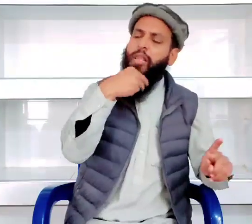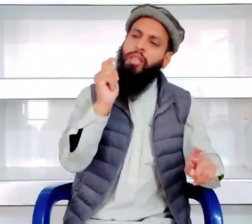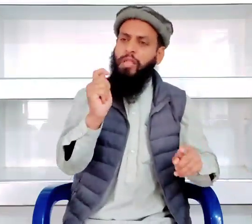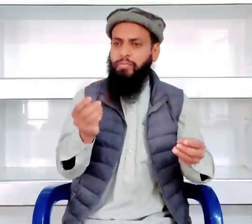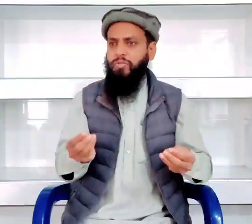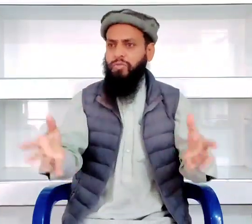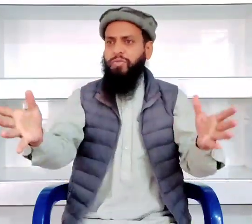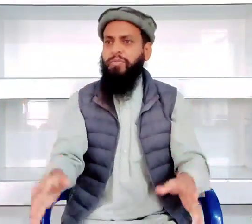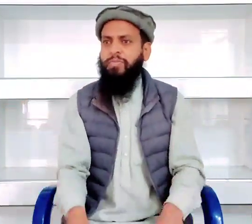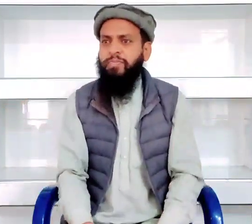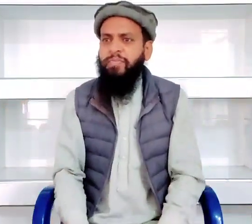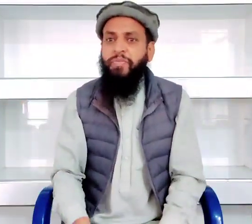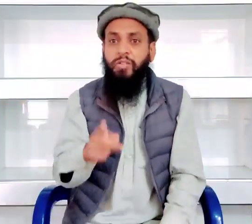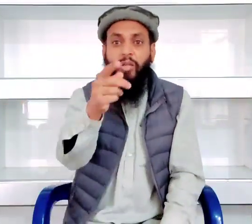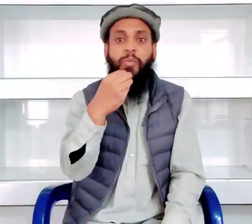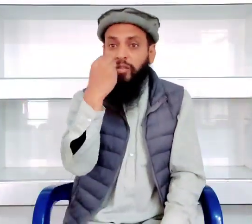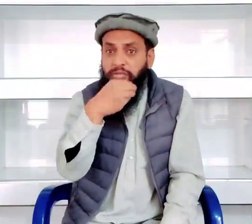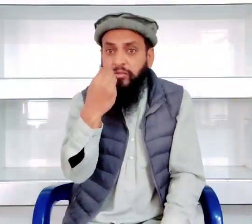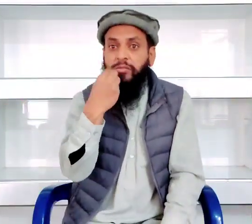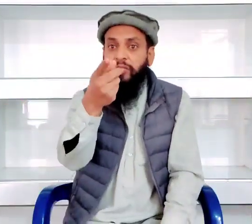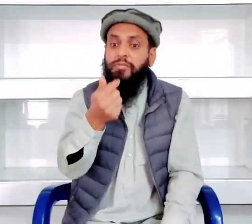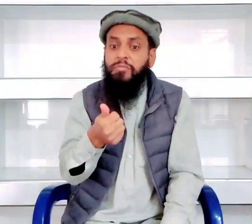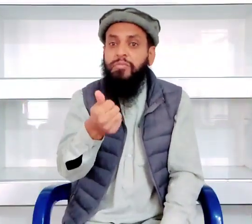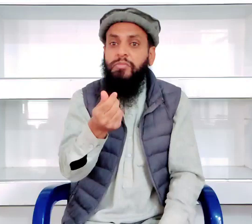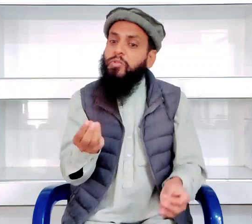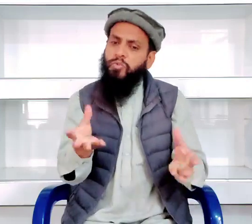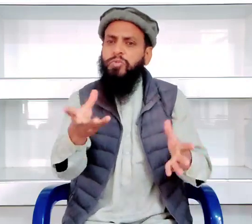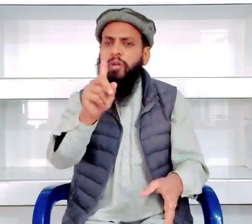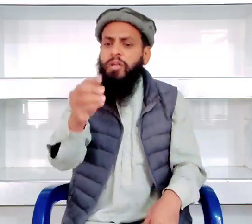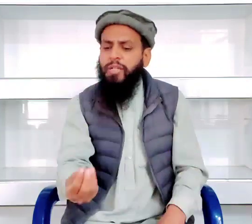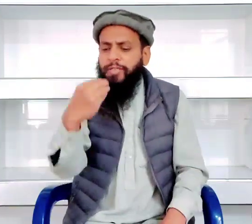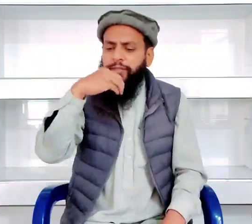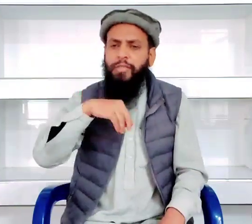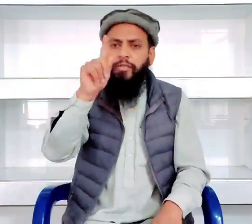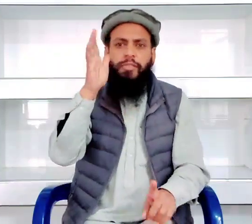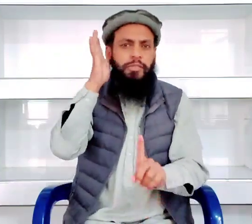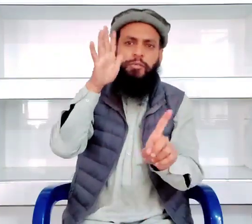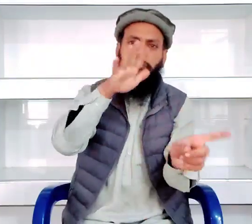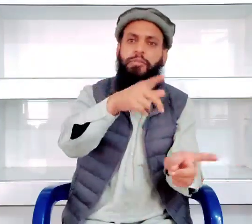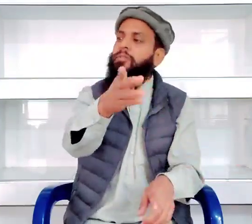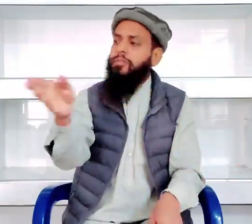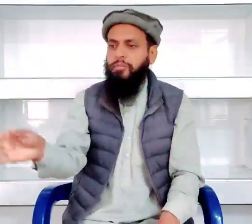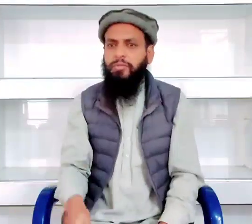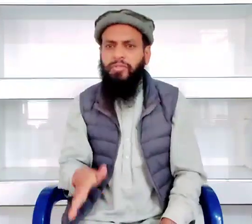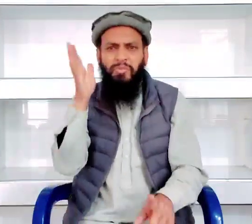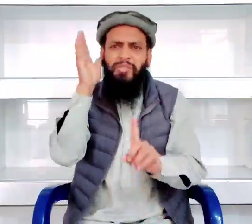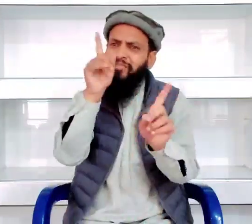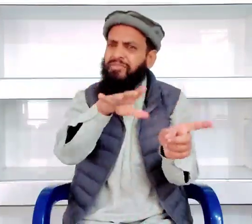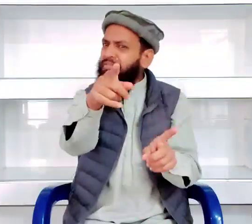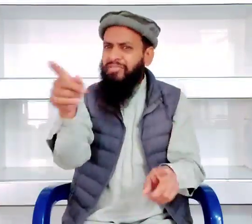حرام خوراک کی وجہ سے نہ کوئی وہ عمل قبول ہوتا ہے اور نہ ہی ایسا شخص رہ کر کے قیامت والے دن جنت کے اندر جائے